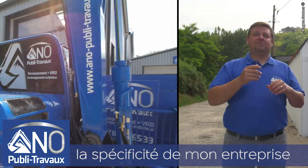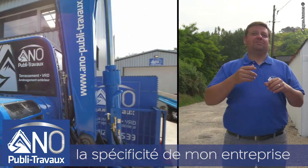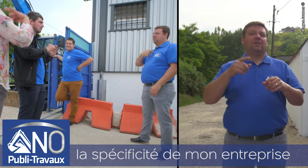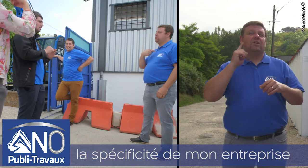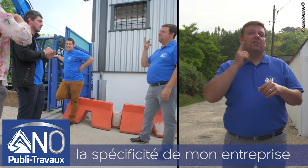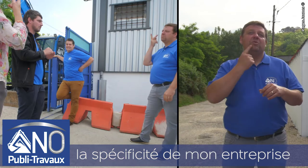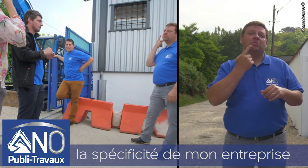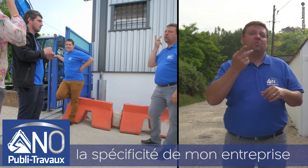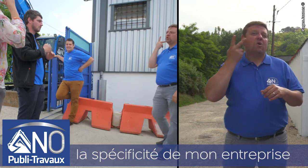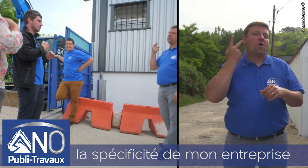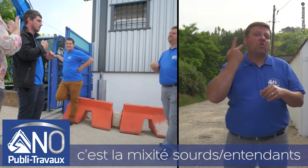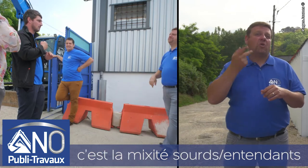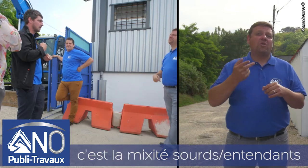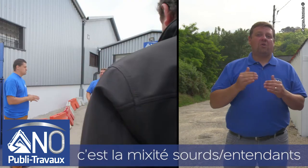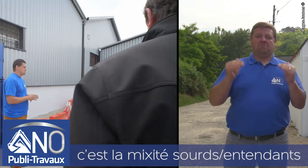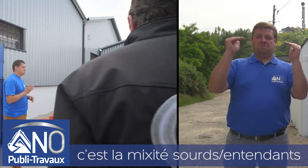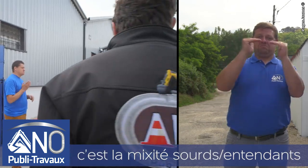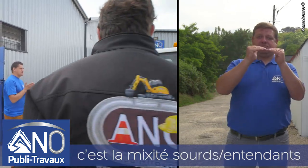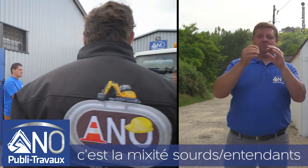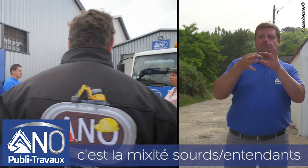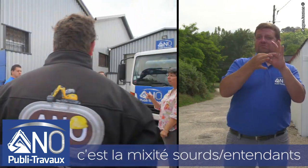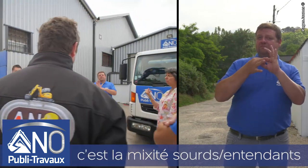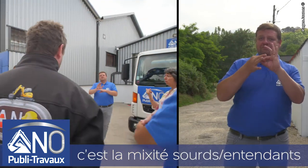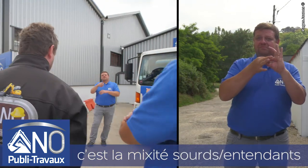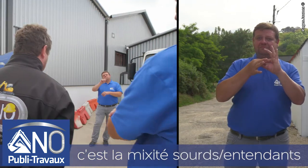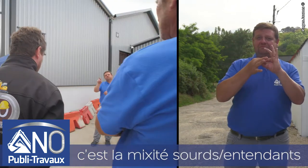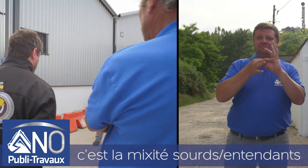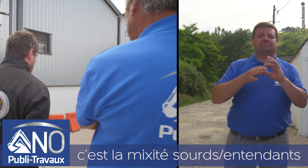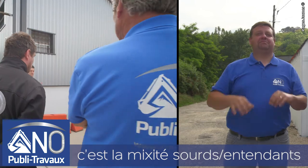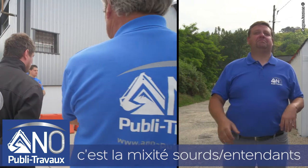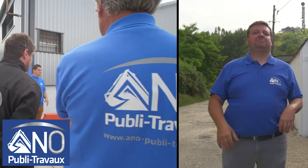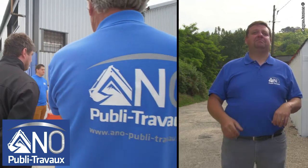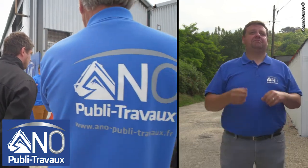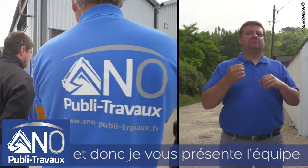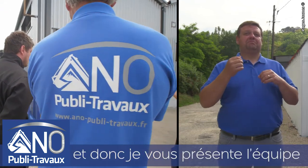spécificité de mon entreprise, c'est la mixité sous-intendant.